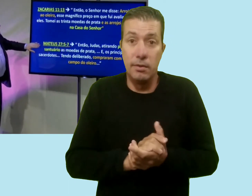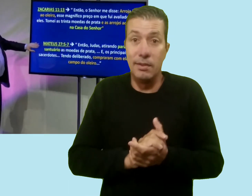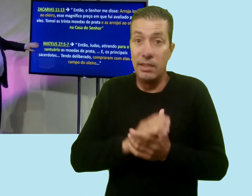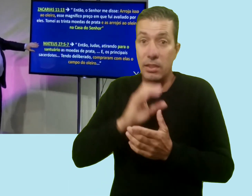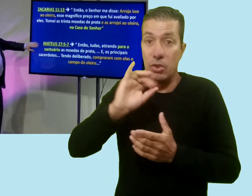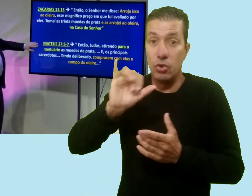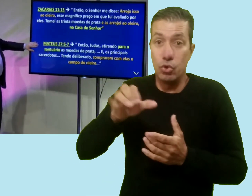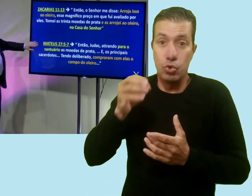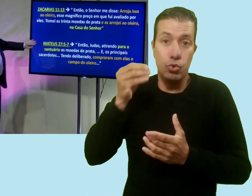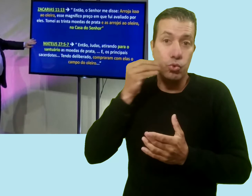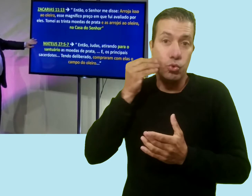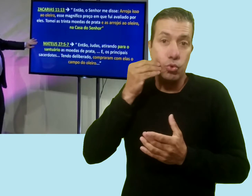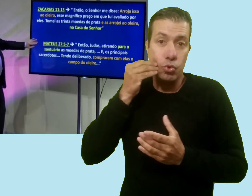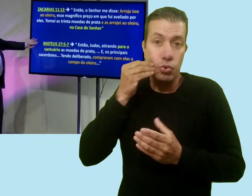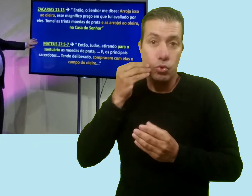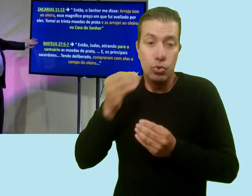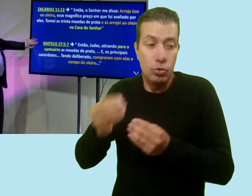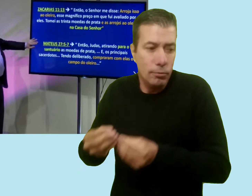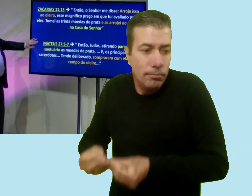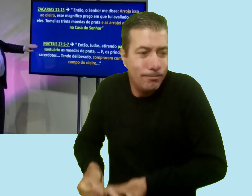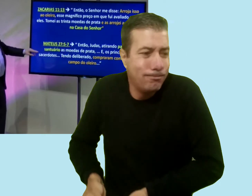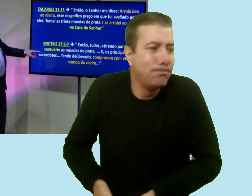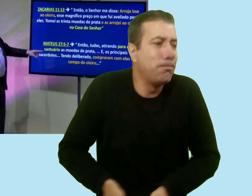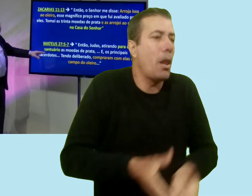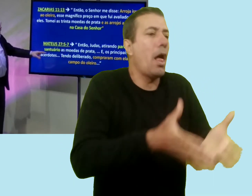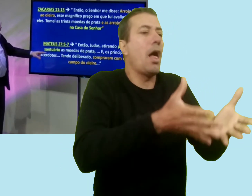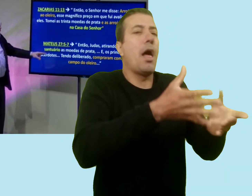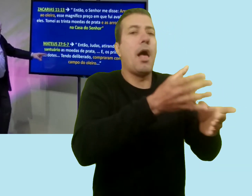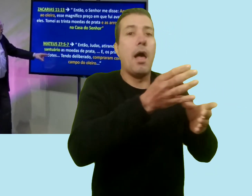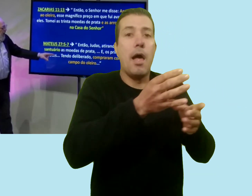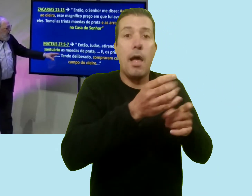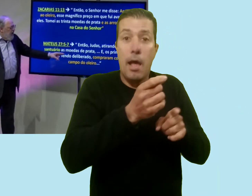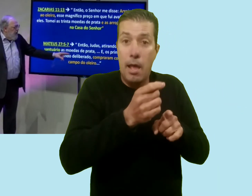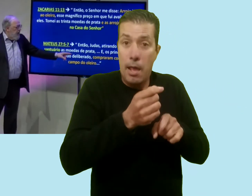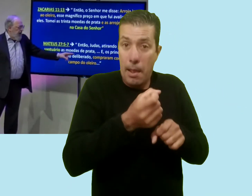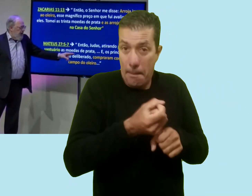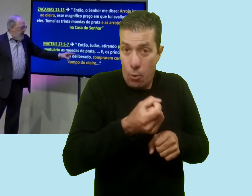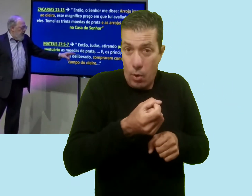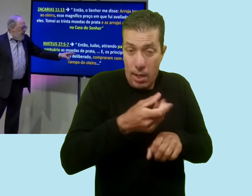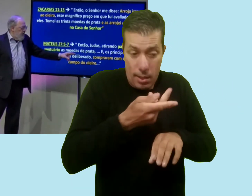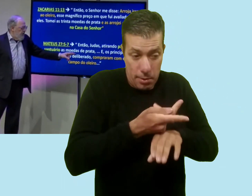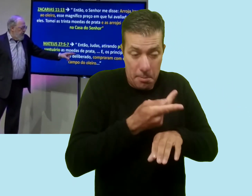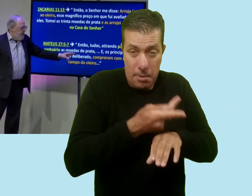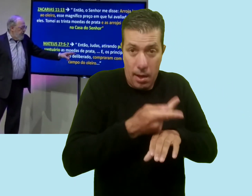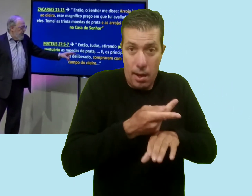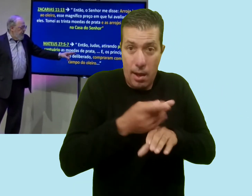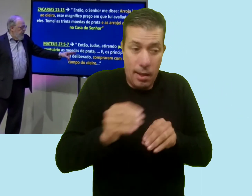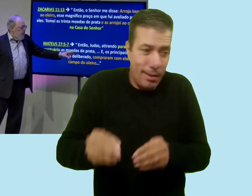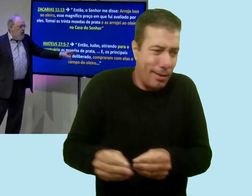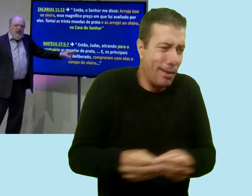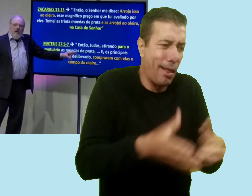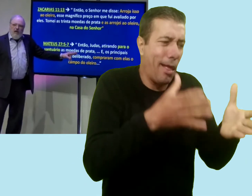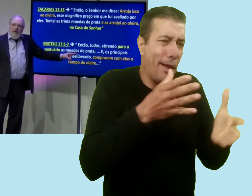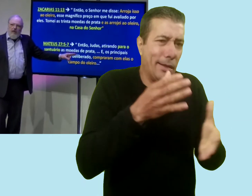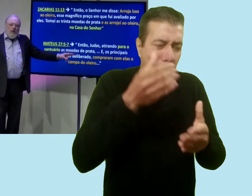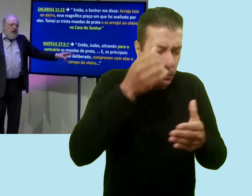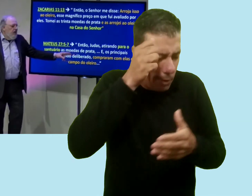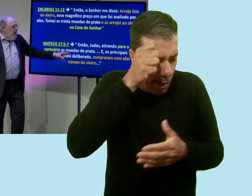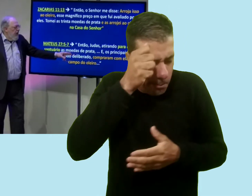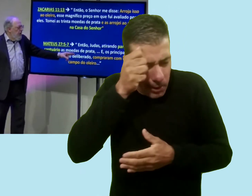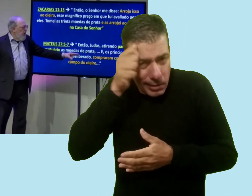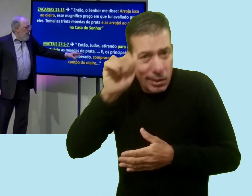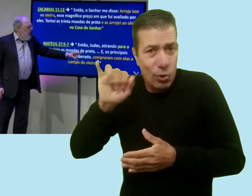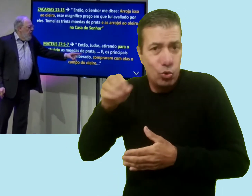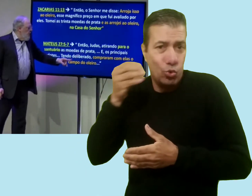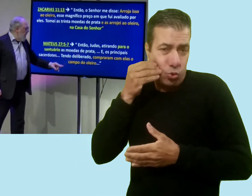cumprimento disso. Então Judas, atirando para o santuário as moedas de prata, porque ele se arrependeu do que